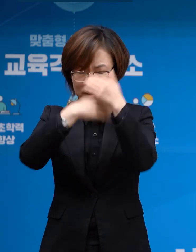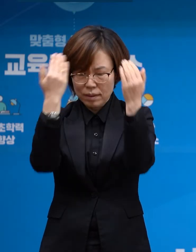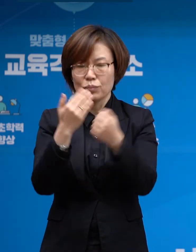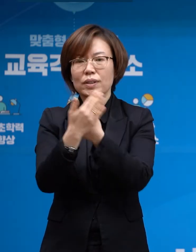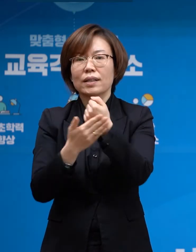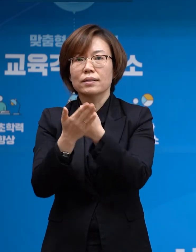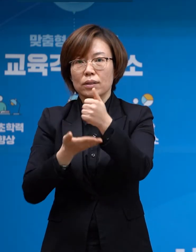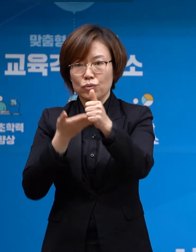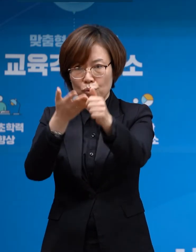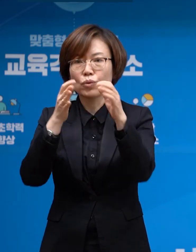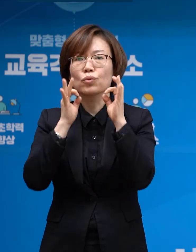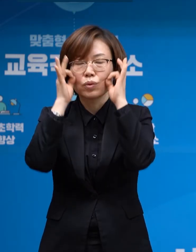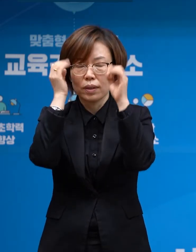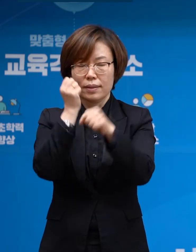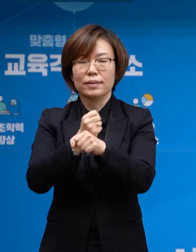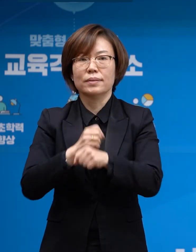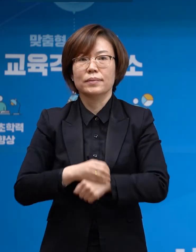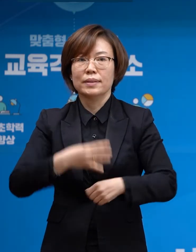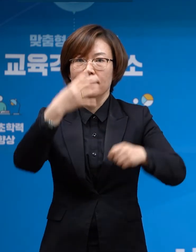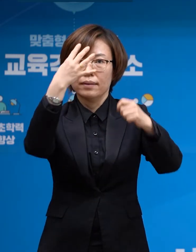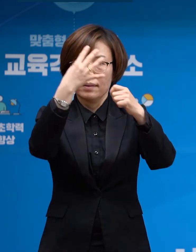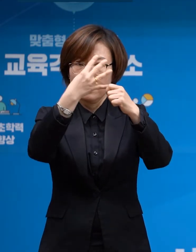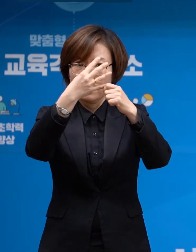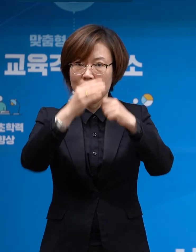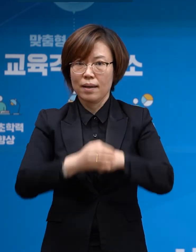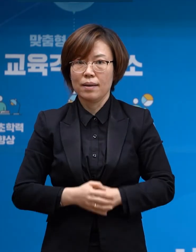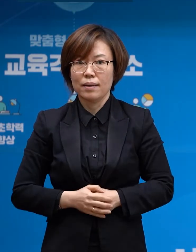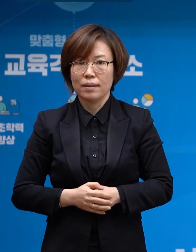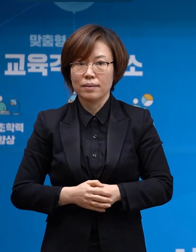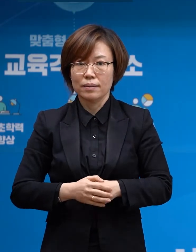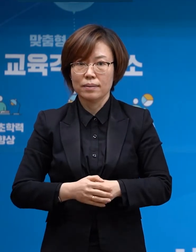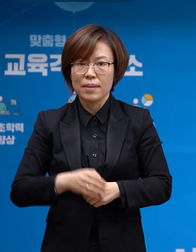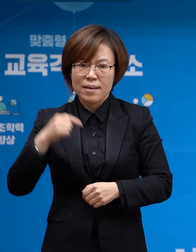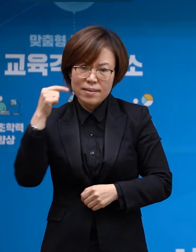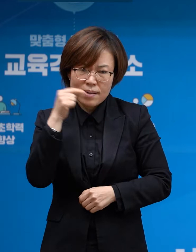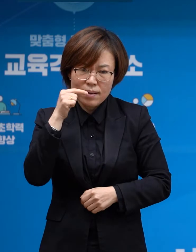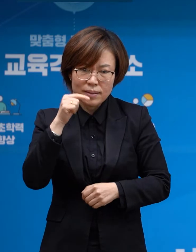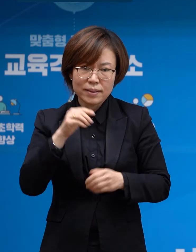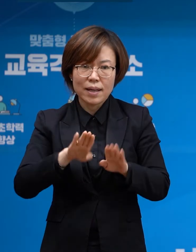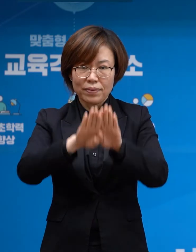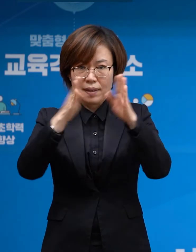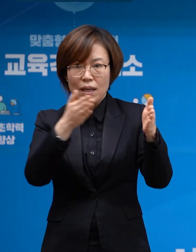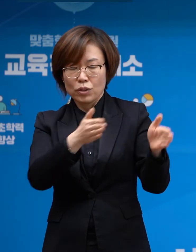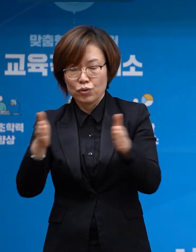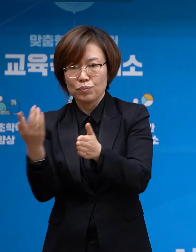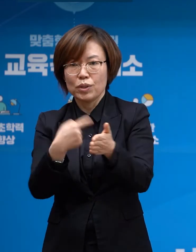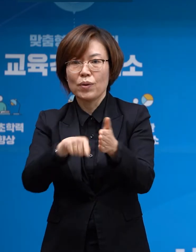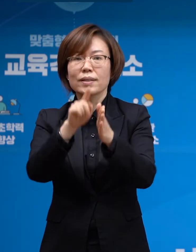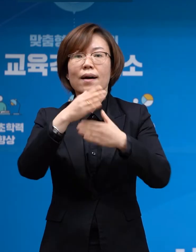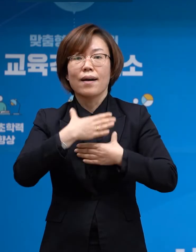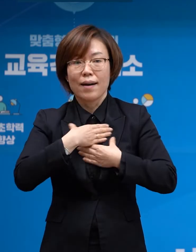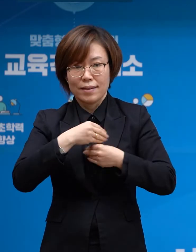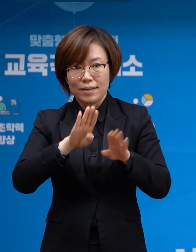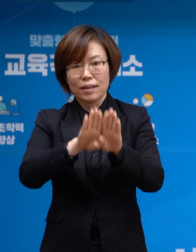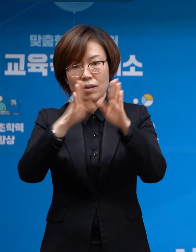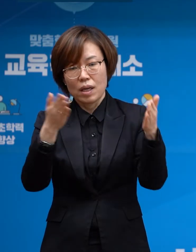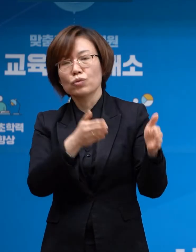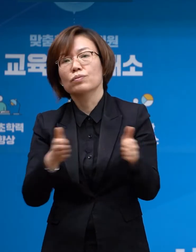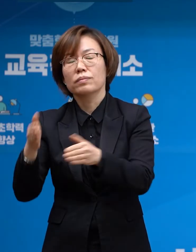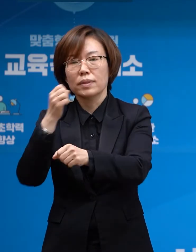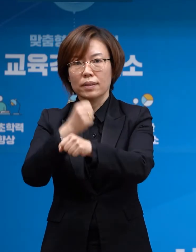있도록 하겠습니다. 넷째, 빈틈 없는 계약 준비를 통해 안전한 계약을